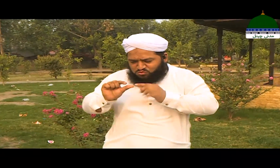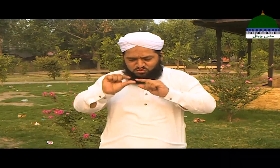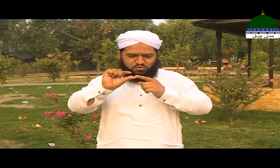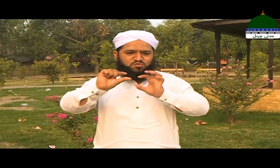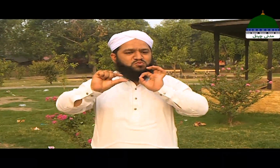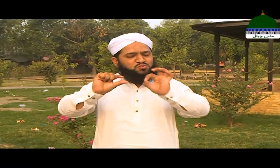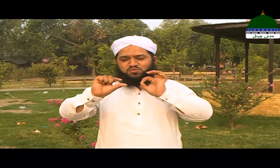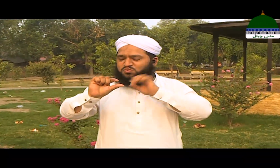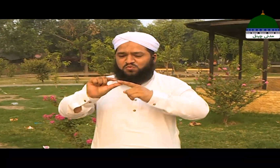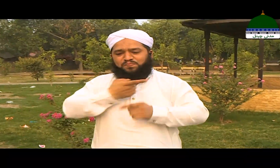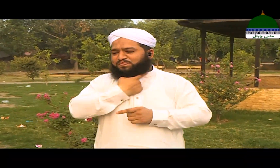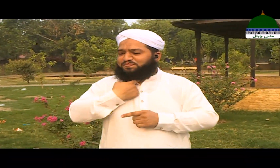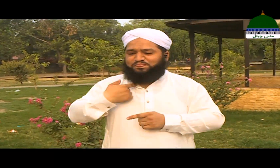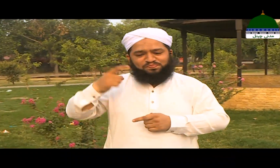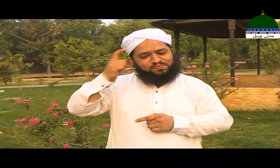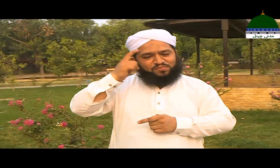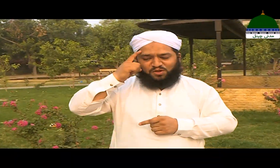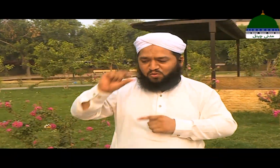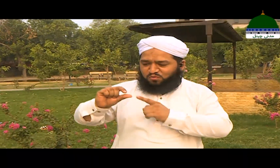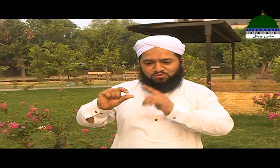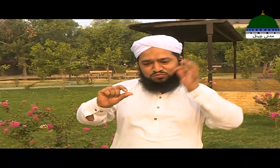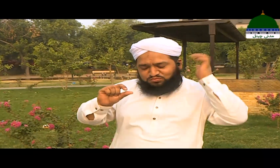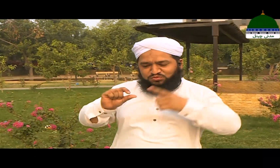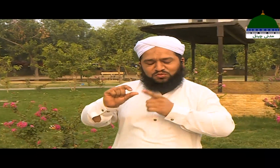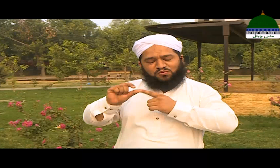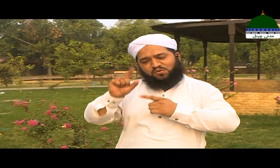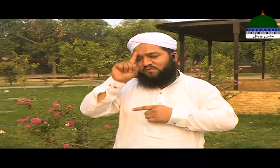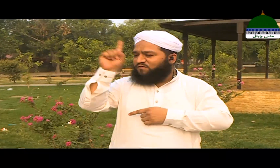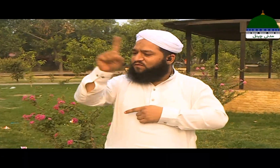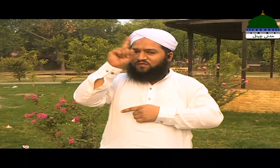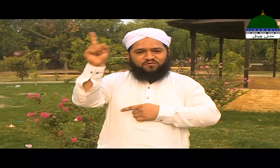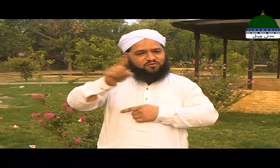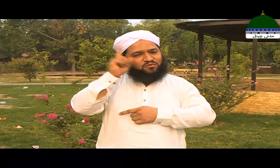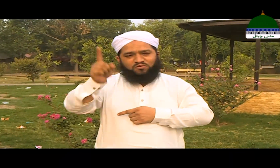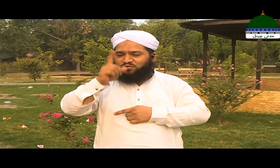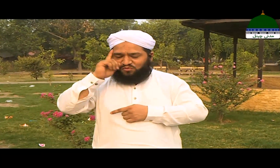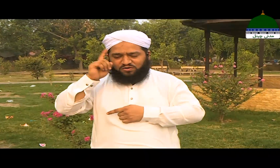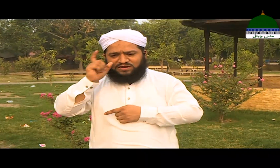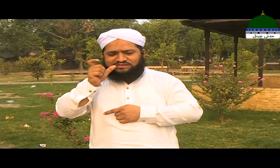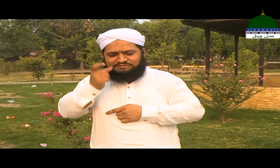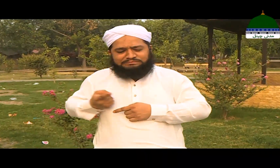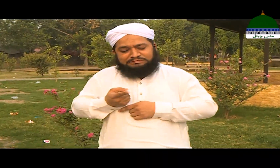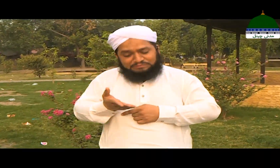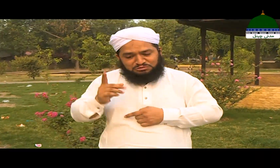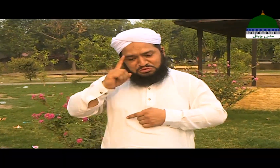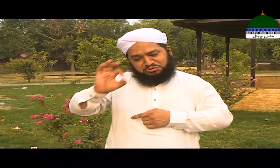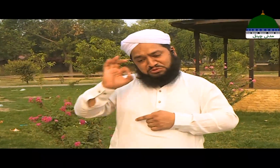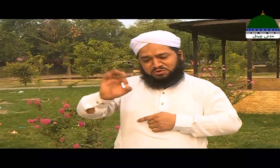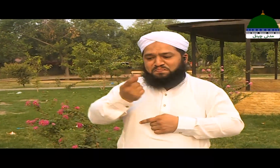موتی دیکھ کر اس کی لالچی طبیعت خوش ہو گئی۔ وہ لالچ کے گڑھے میں گرتا ہی چلا گیا۔ شیطان نے اسے بہکایا تو دولت